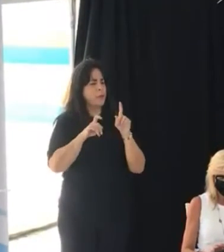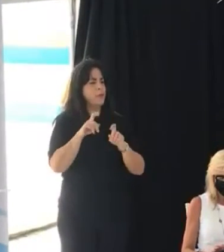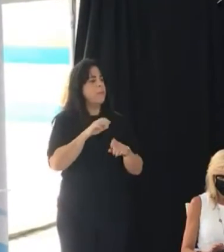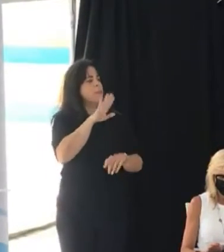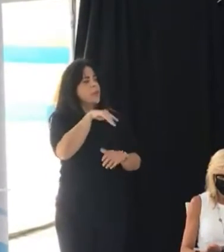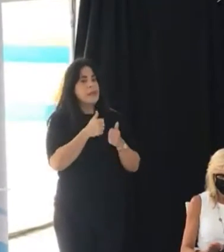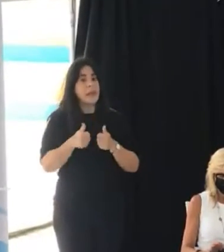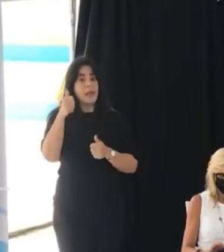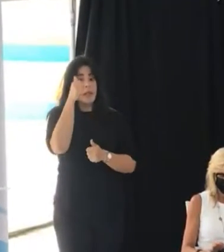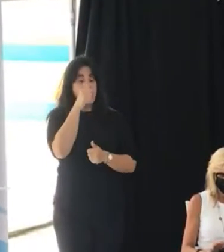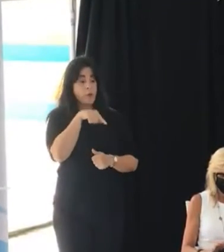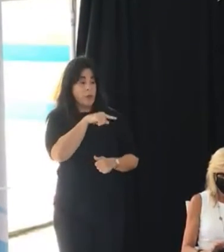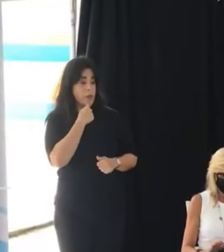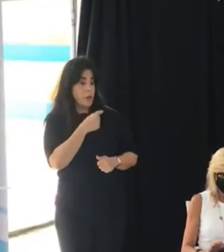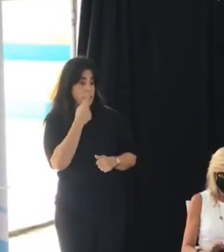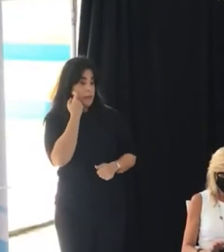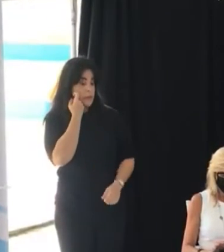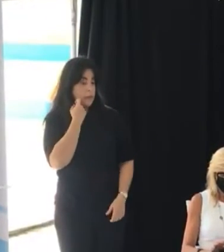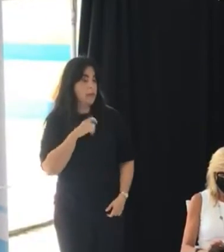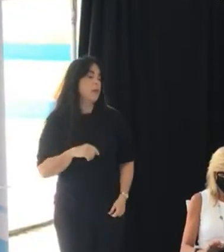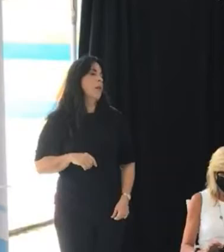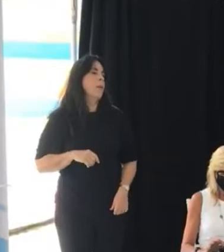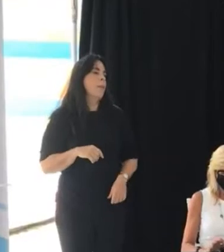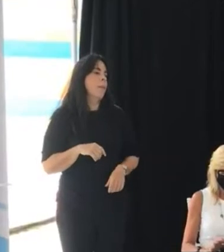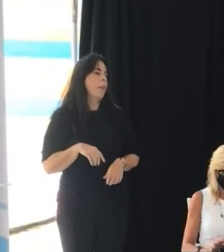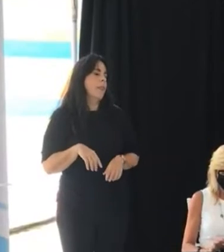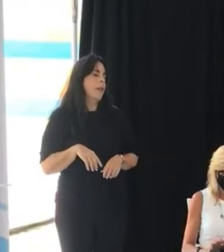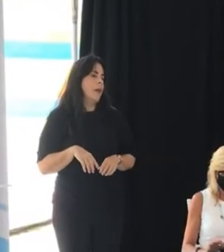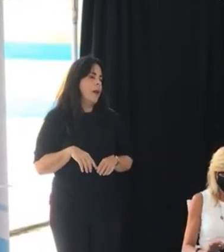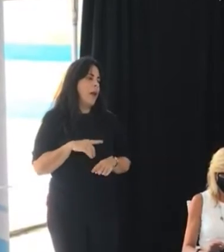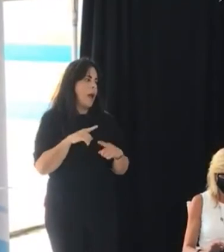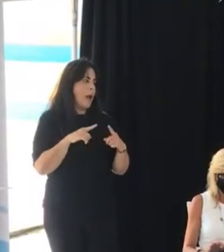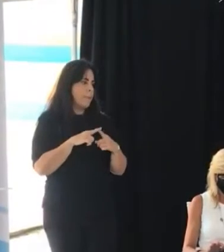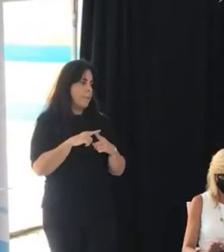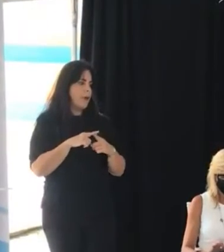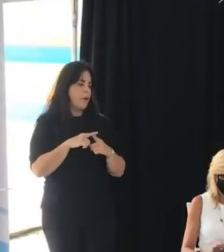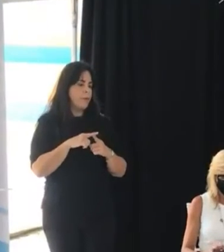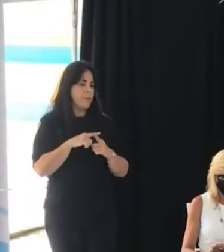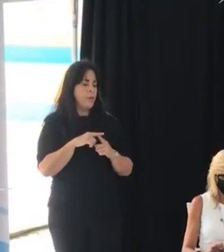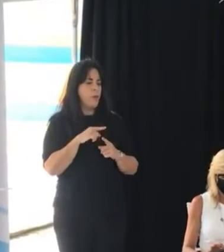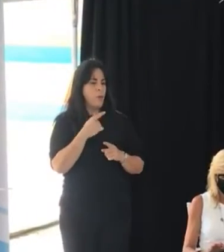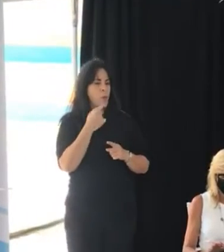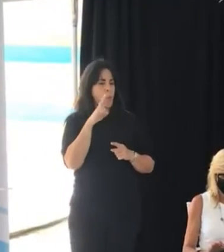Secretario, usted mencionó, ¿verdad?, a preguntas del compañero Luis Guardiola,